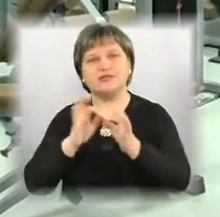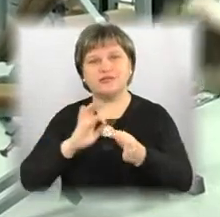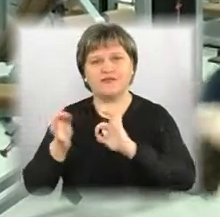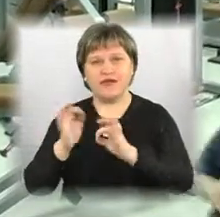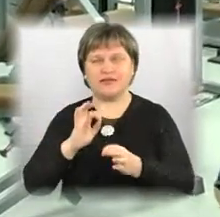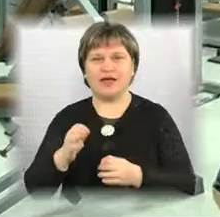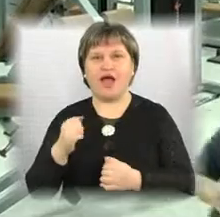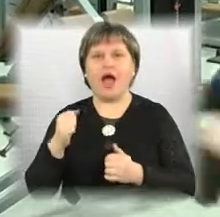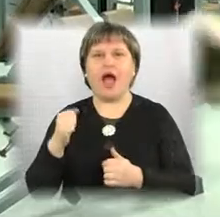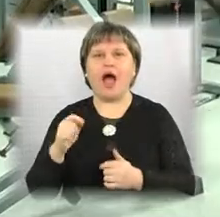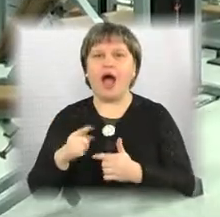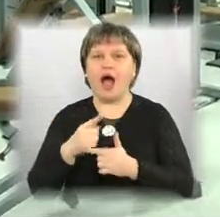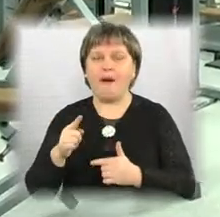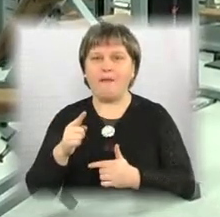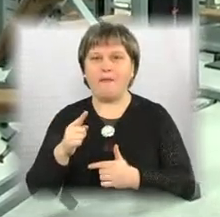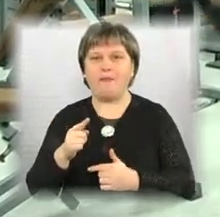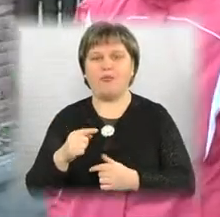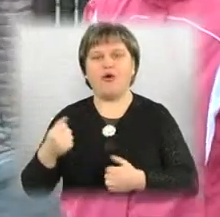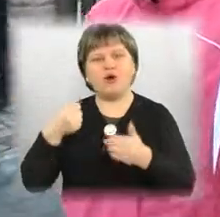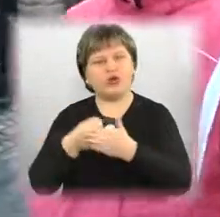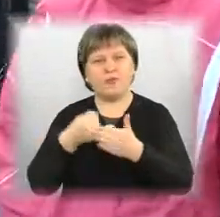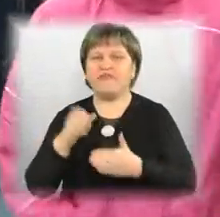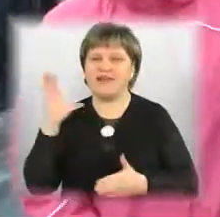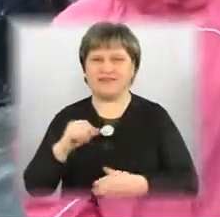щось, ну, добивається сам.